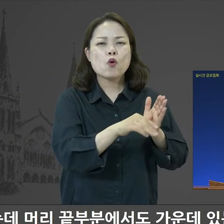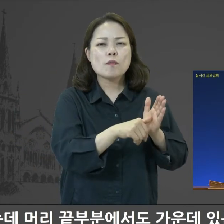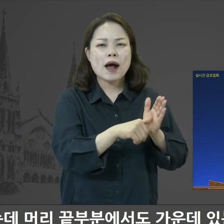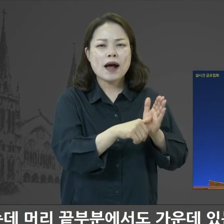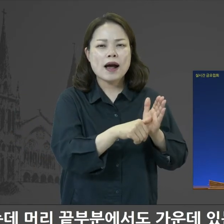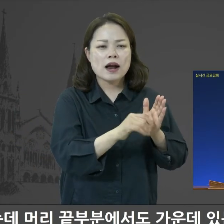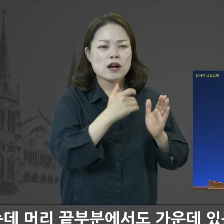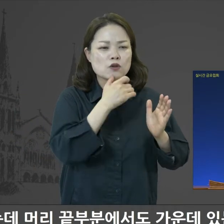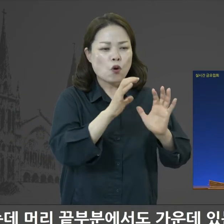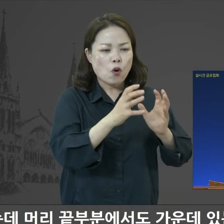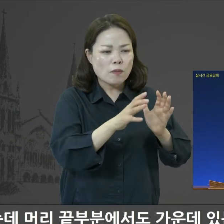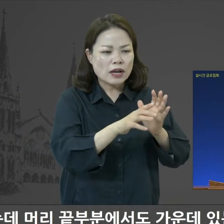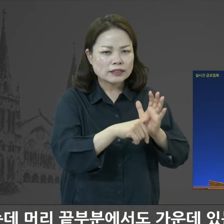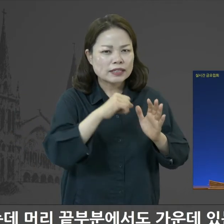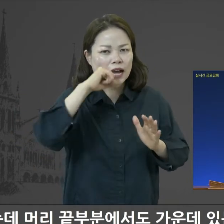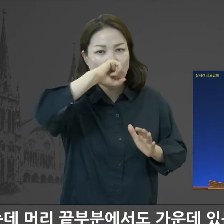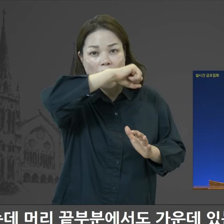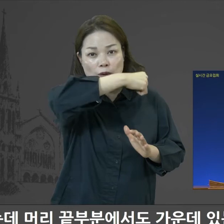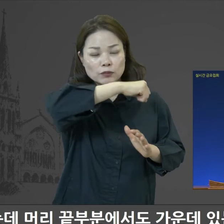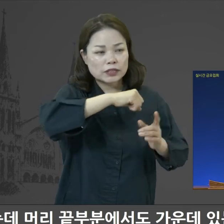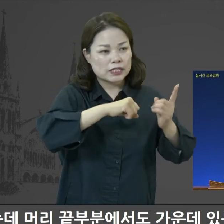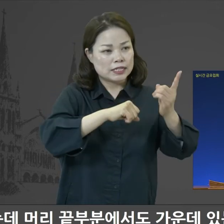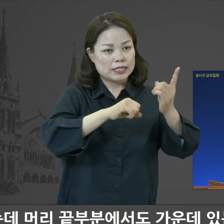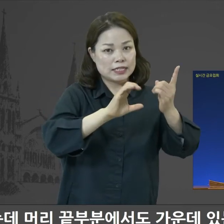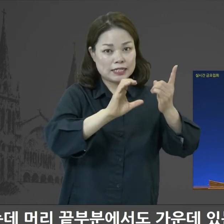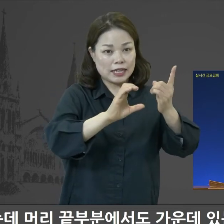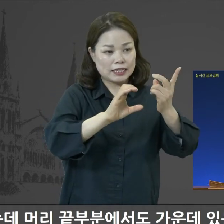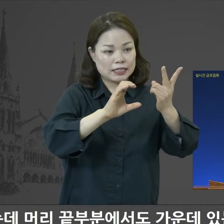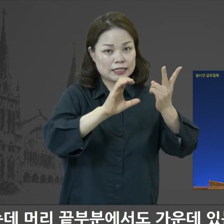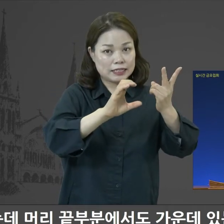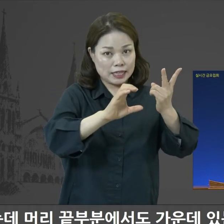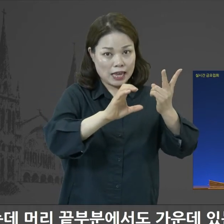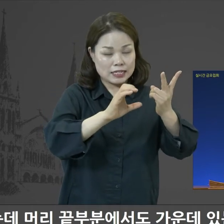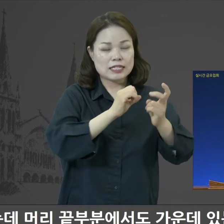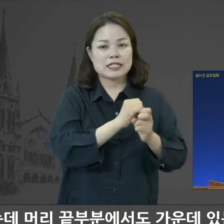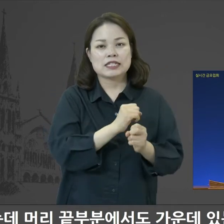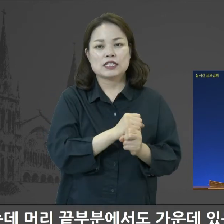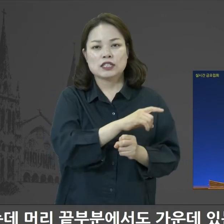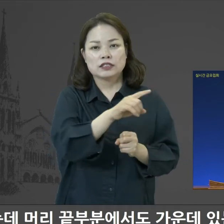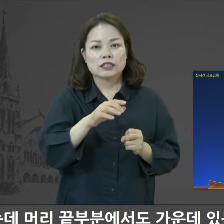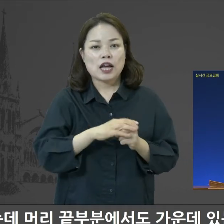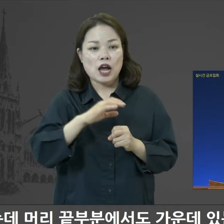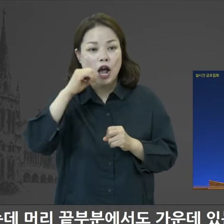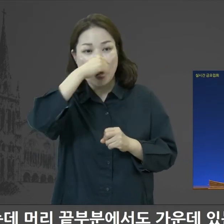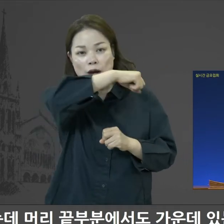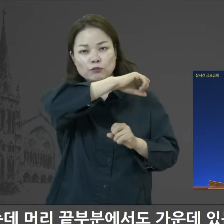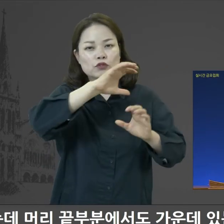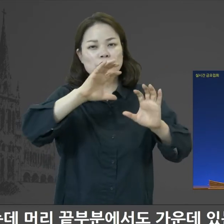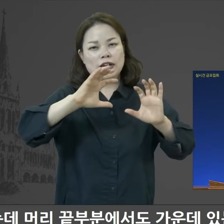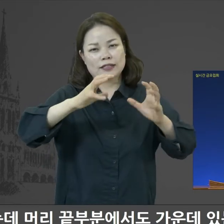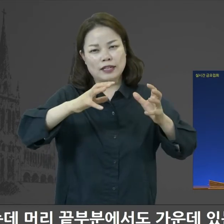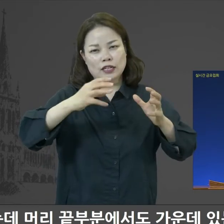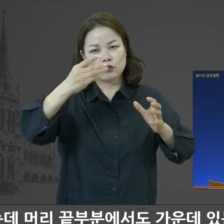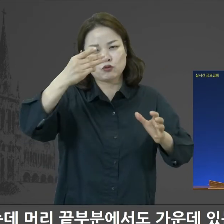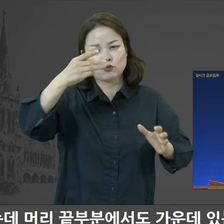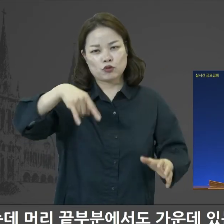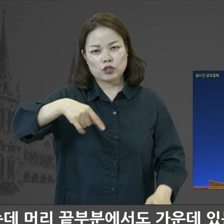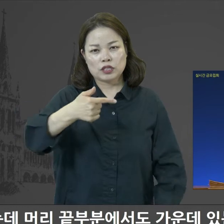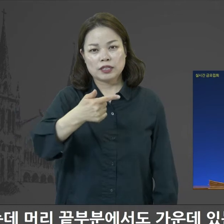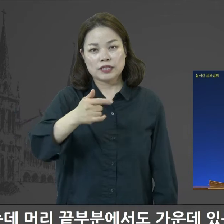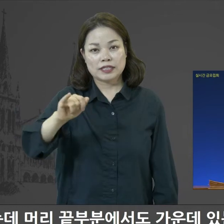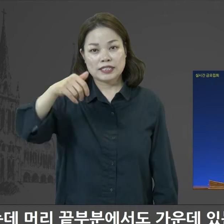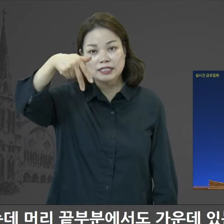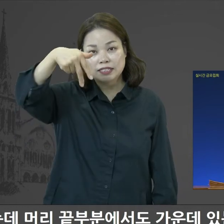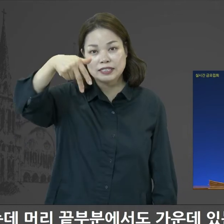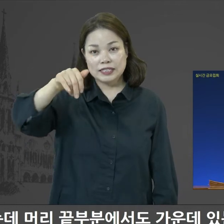아프리카라고 불렀을 경우 1세기, 2세기 초반까지 로마가 아프리카라고 부른 나라는 이 튀니지아입니다. 그 이후로 이제 더